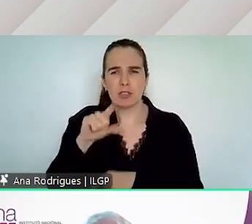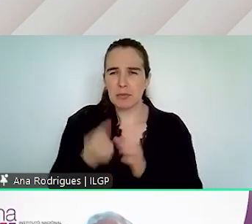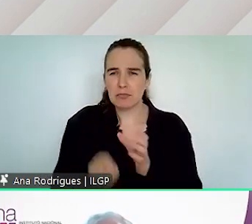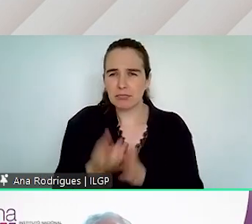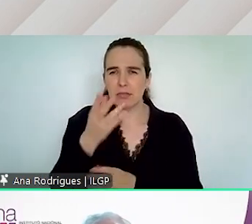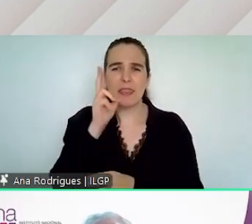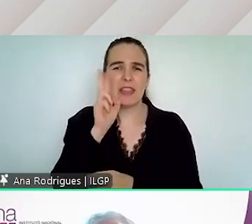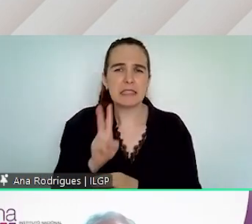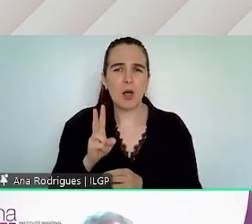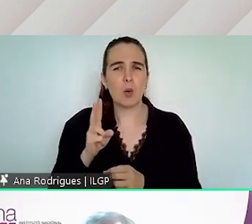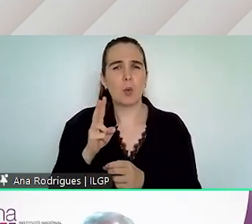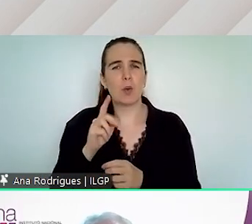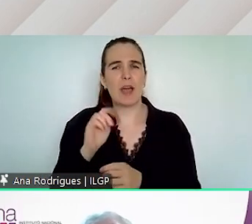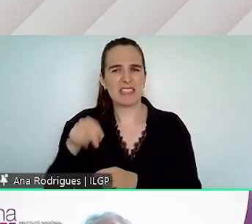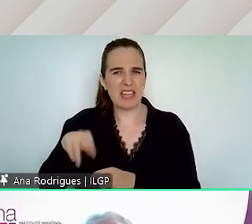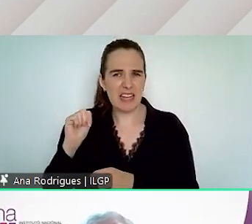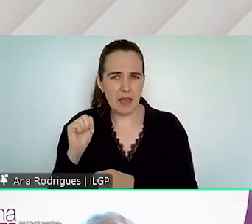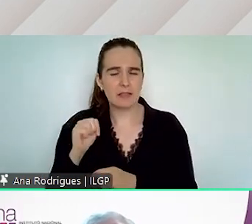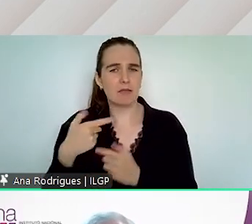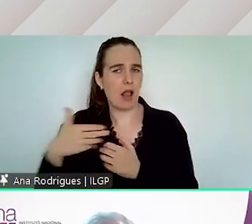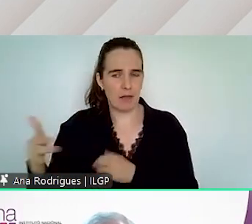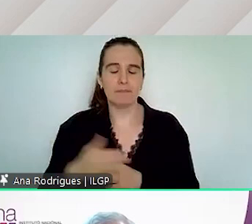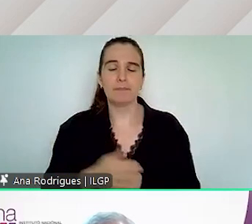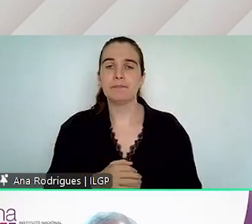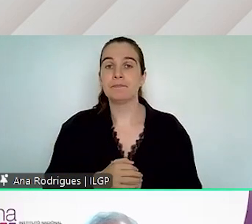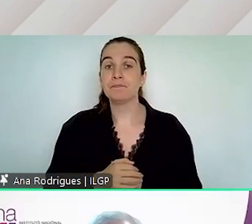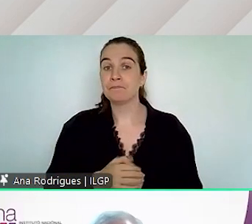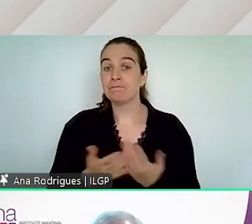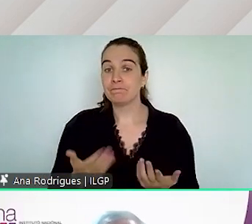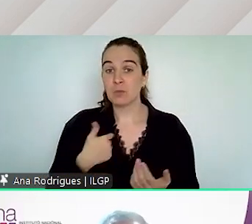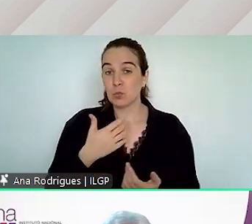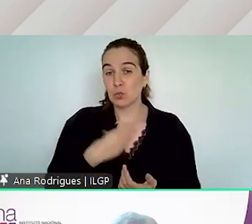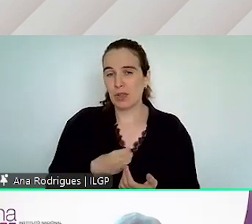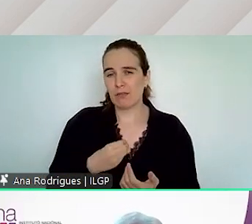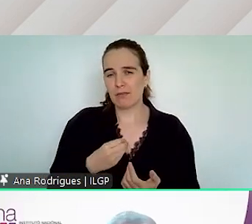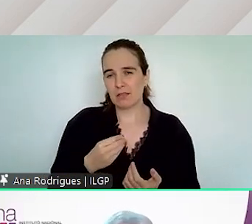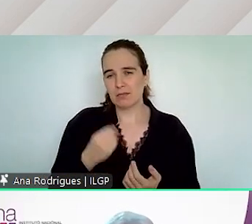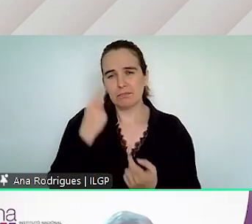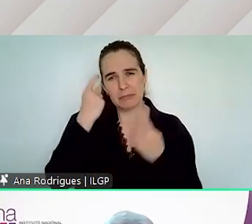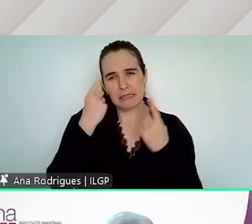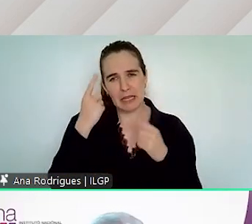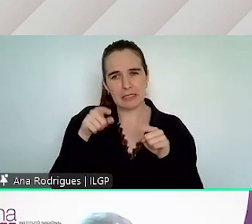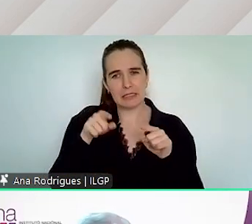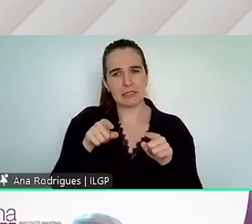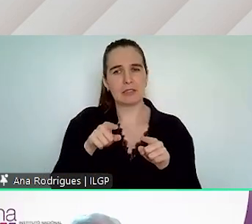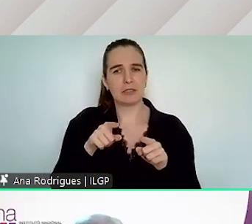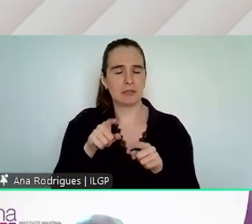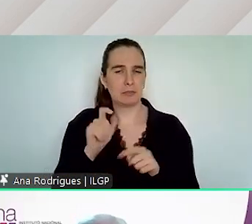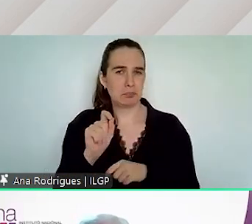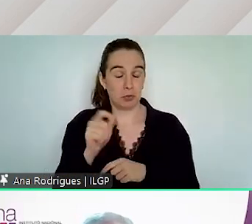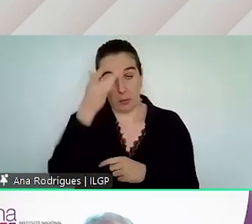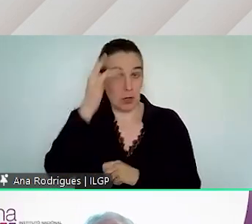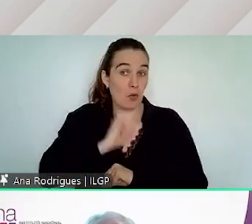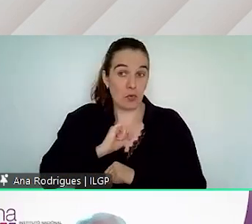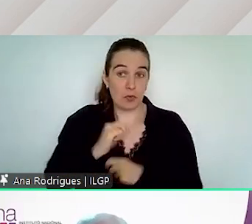executiva do SNS, etc. Gostava de vos trazer este ponto aqui, que é evidentemente muito polémico, e até a minha opinião,